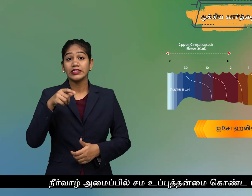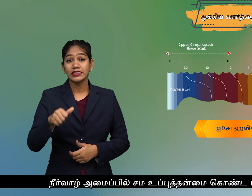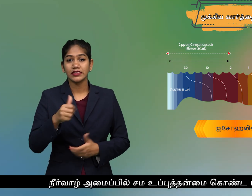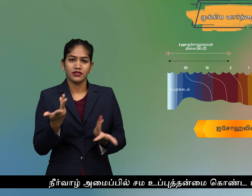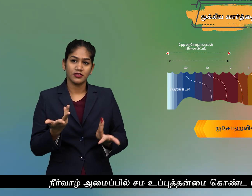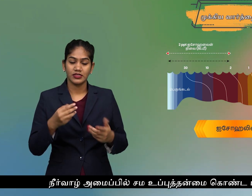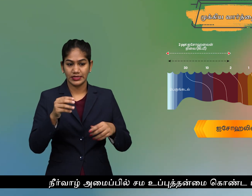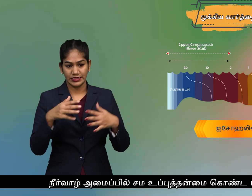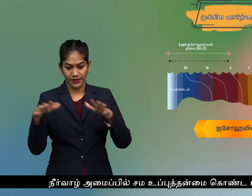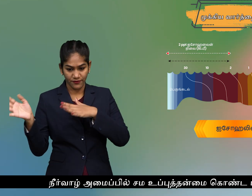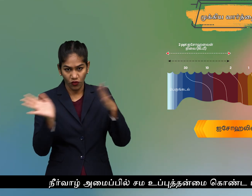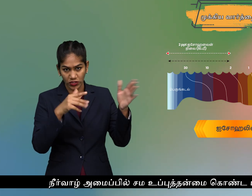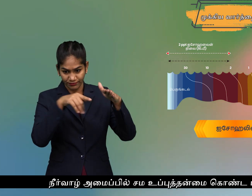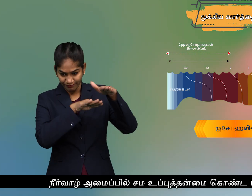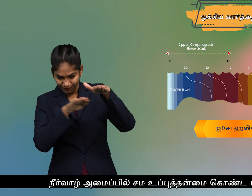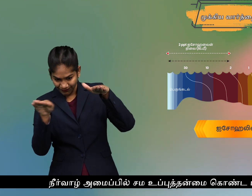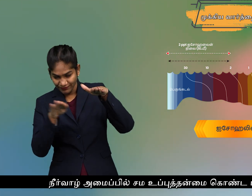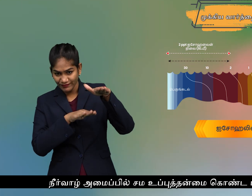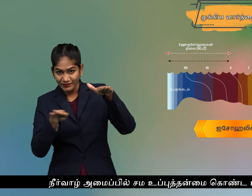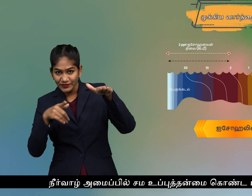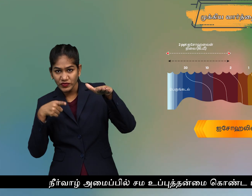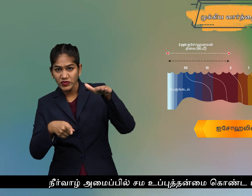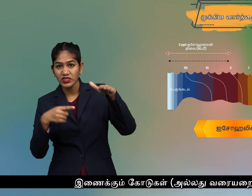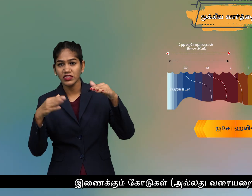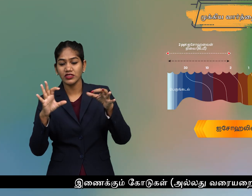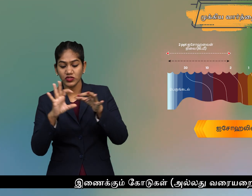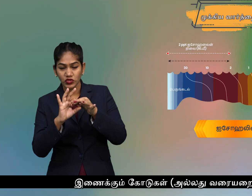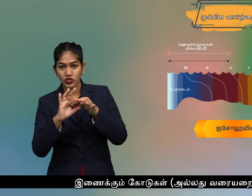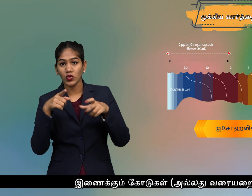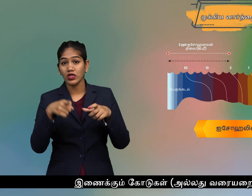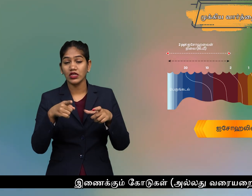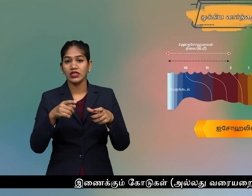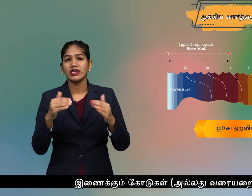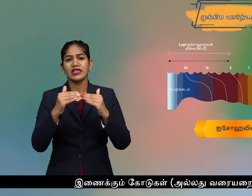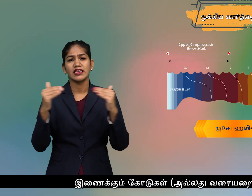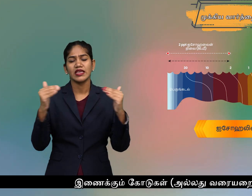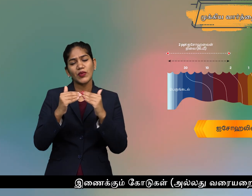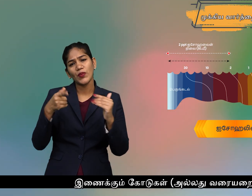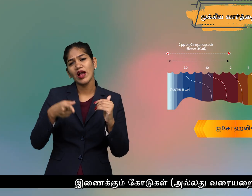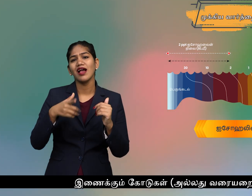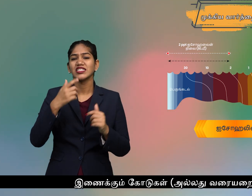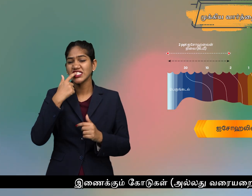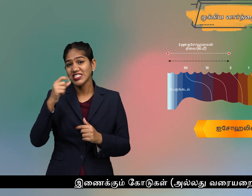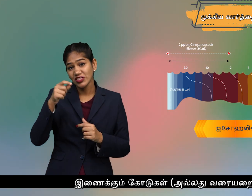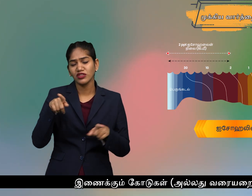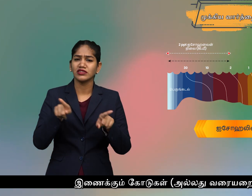நீர்வாழ் அமைப்பில் சம உப்புத்தன்மை கொண்ட புள்ளிகளை இணைக்கும் கோடுகள், அதாவது அல்லது வரையறைகள்.